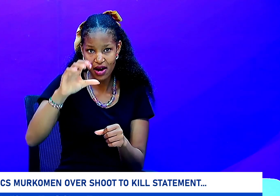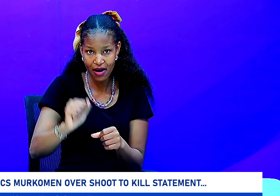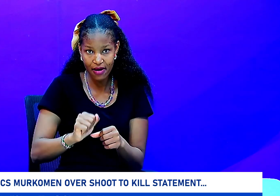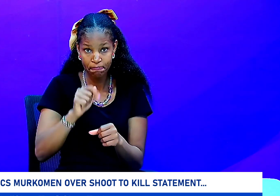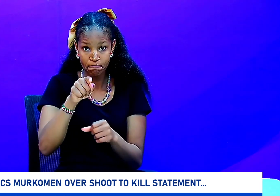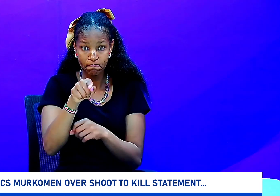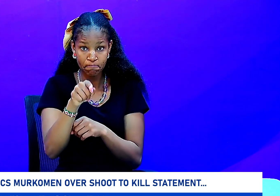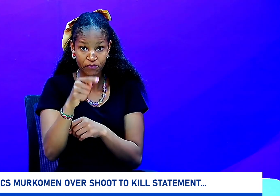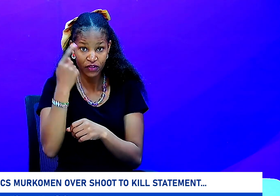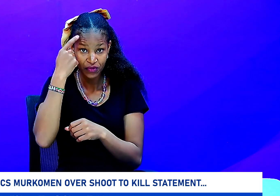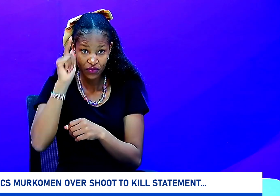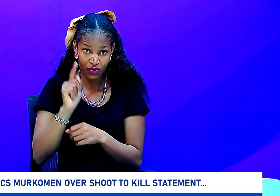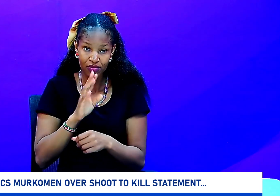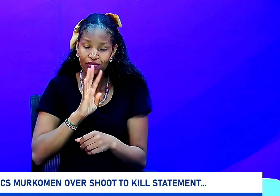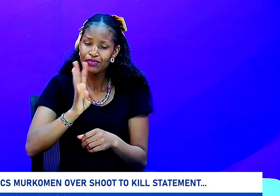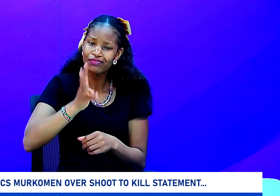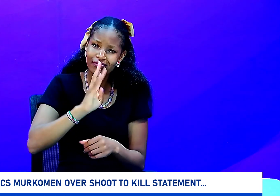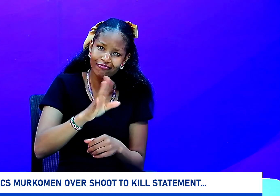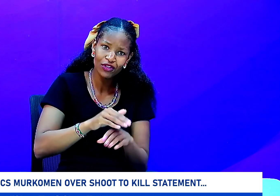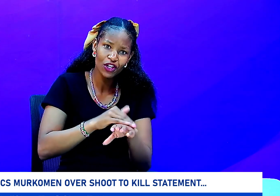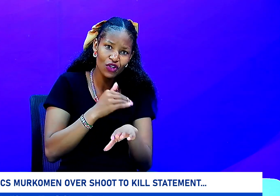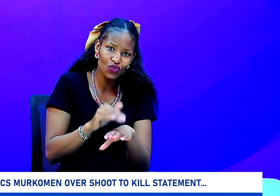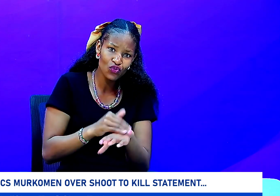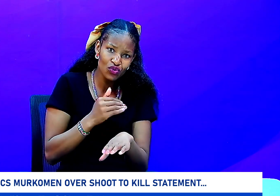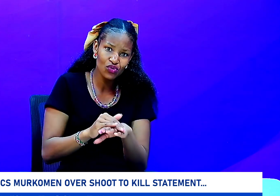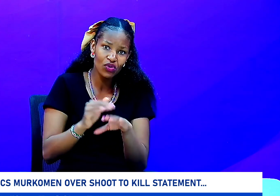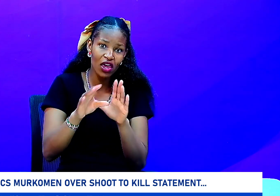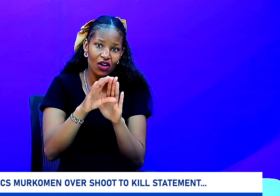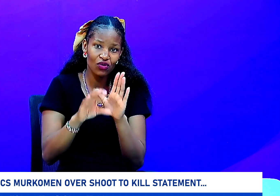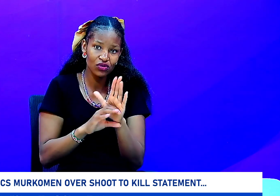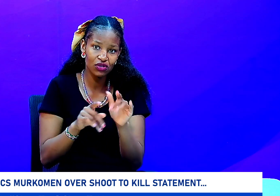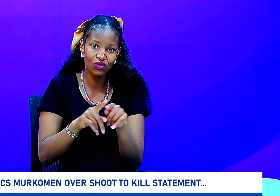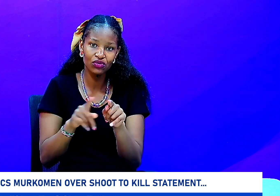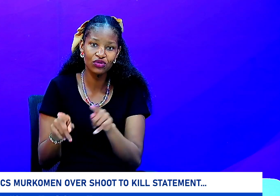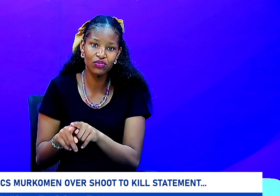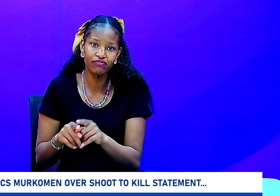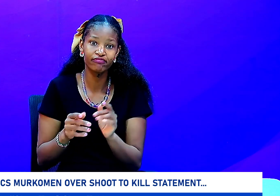Murkomen was speaking in Kikuyu constituency